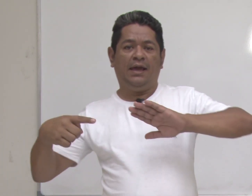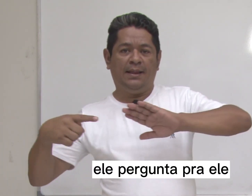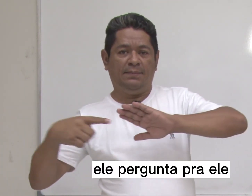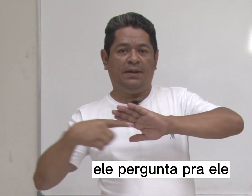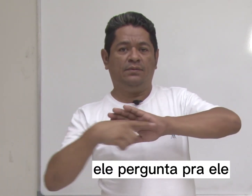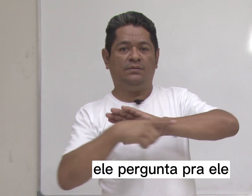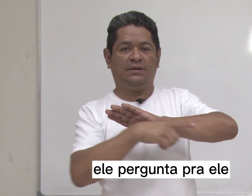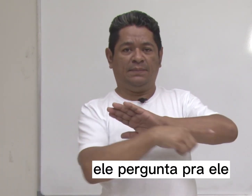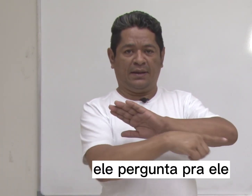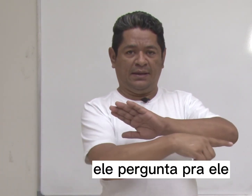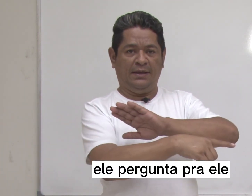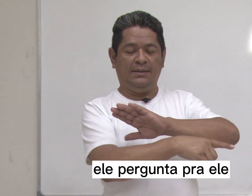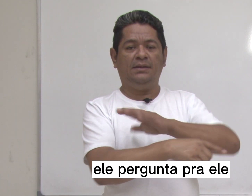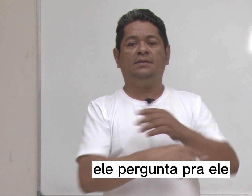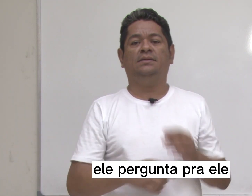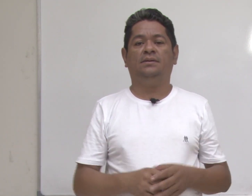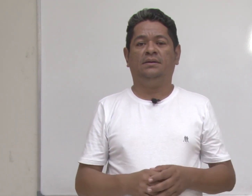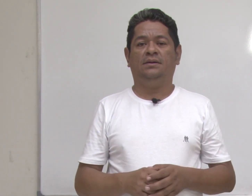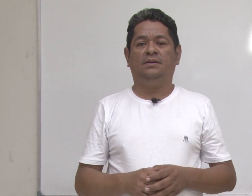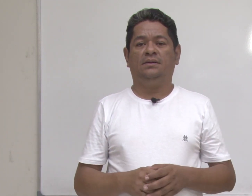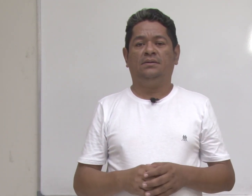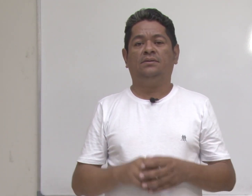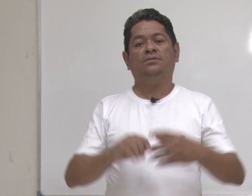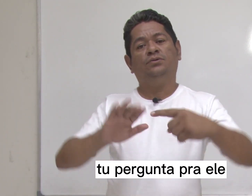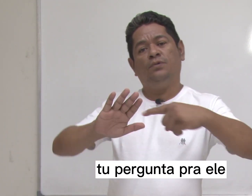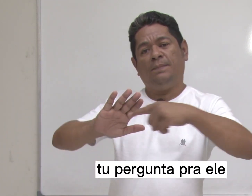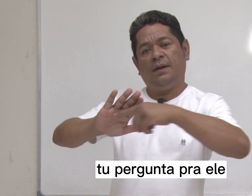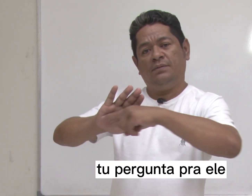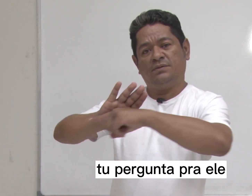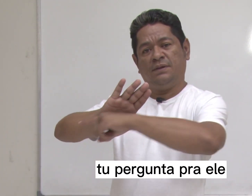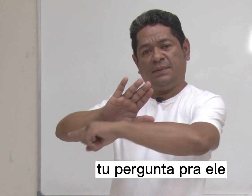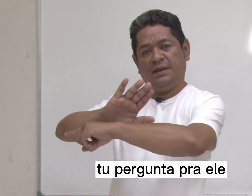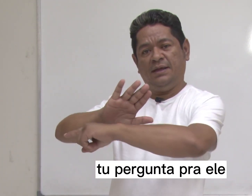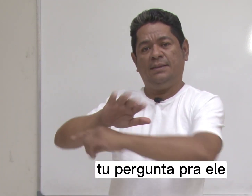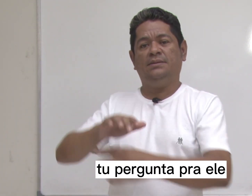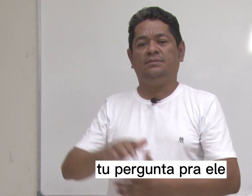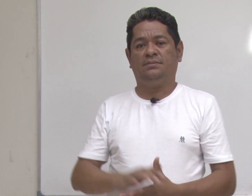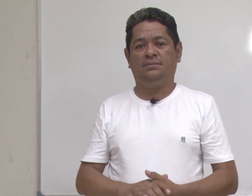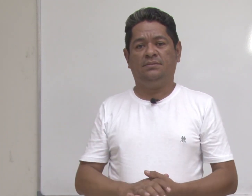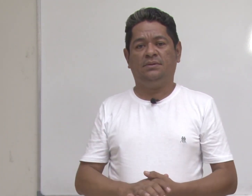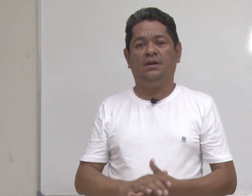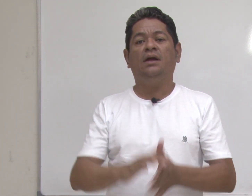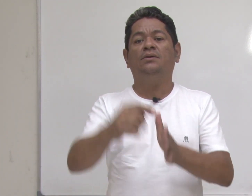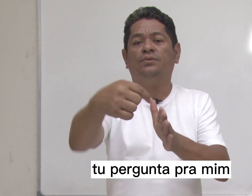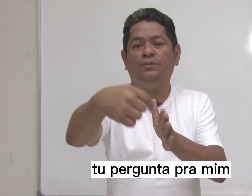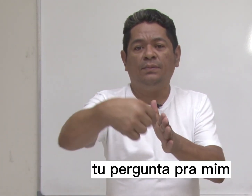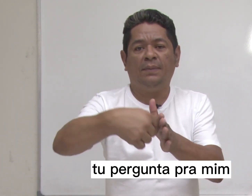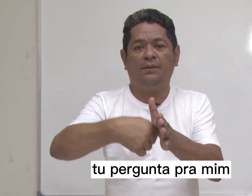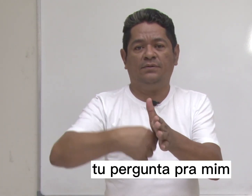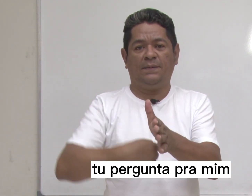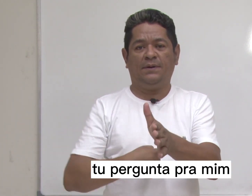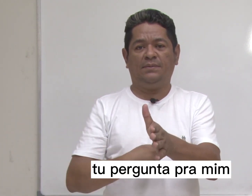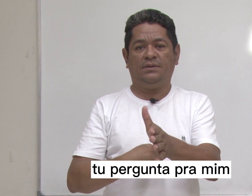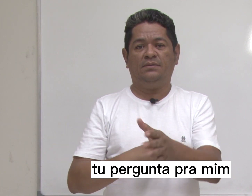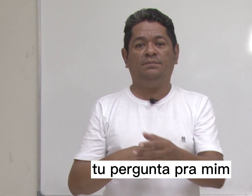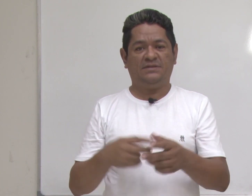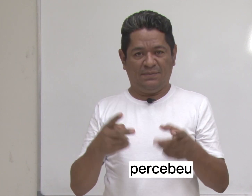Ele pergunta para ele, tu pergunta para ele, tu pergunta para mim.